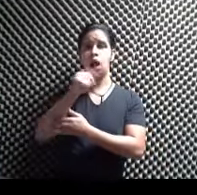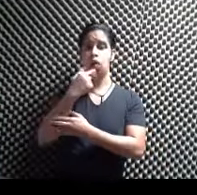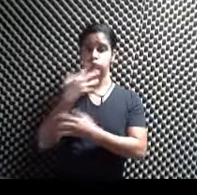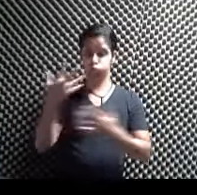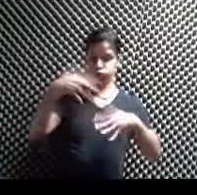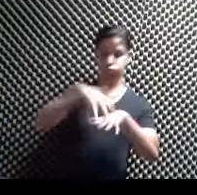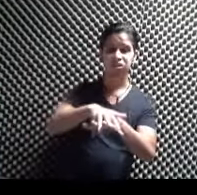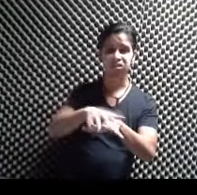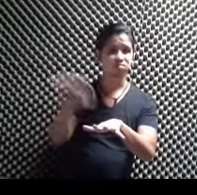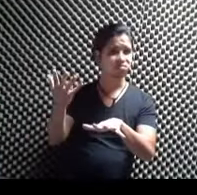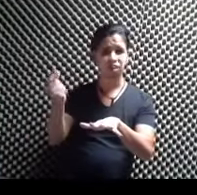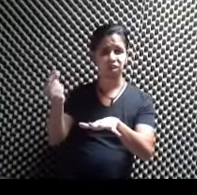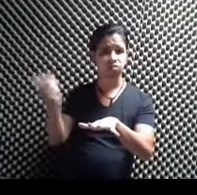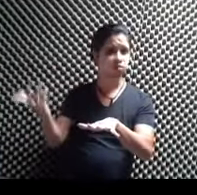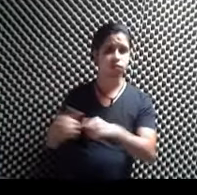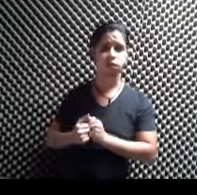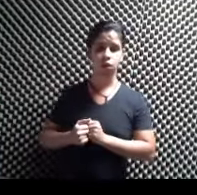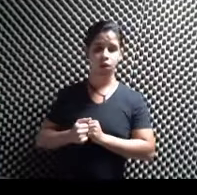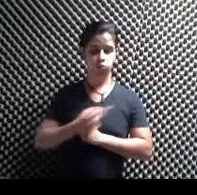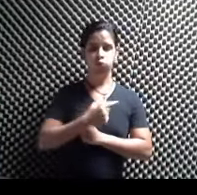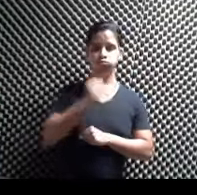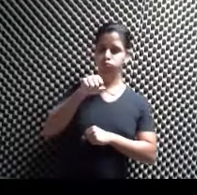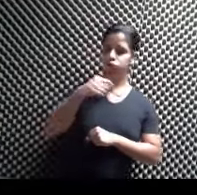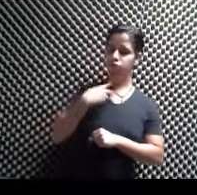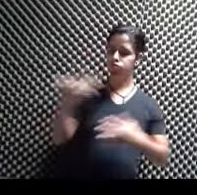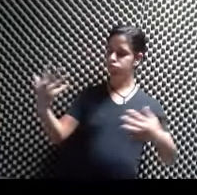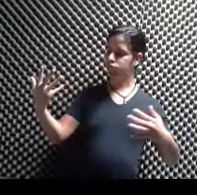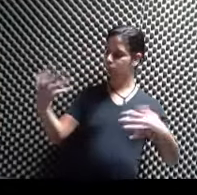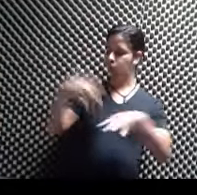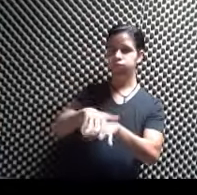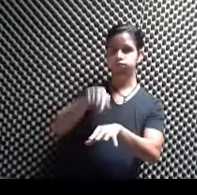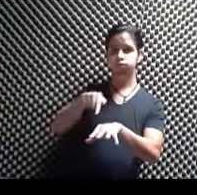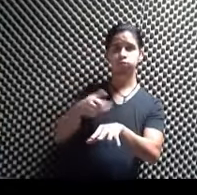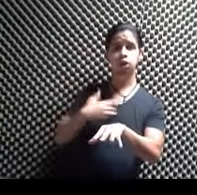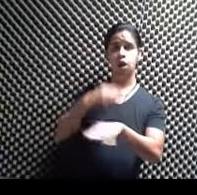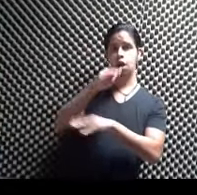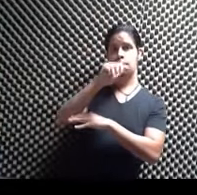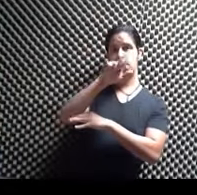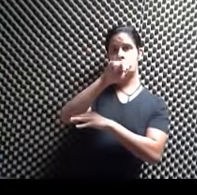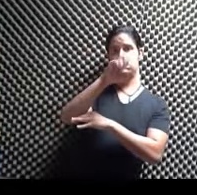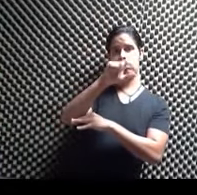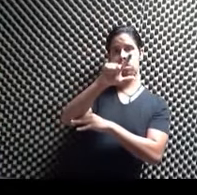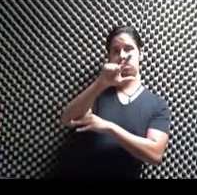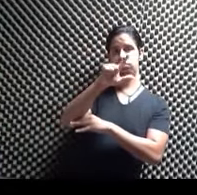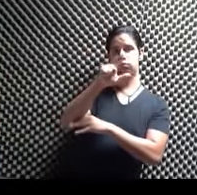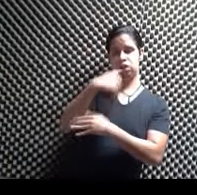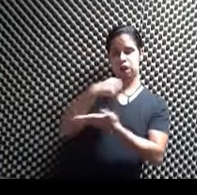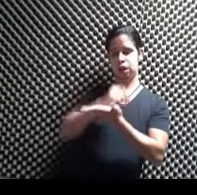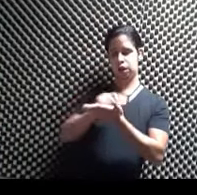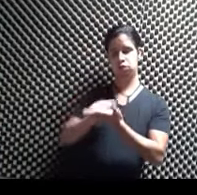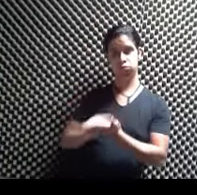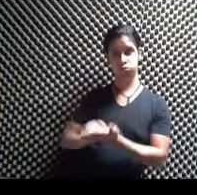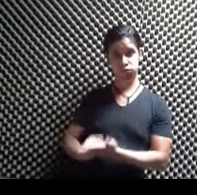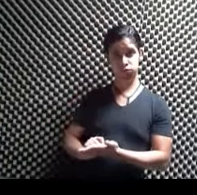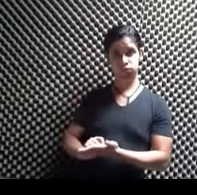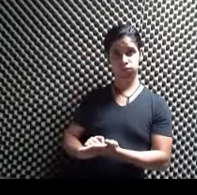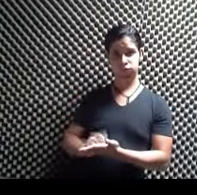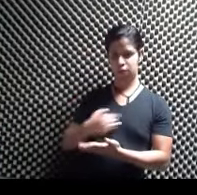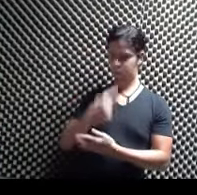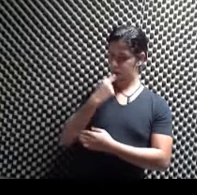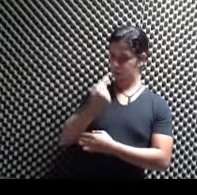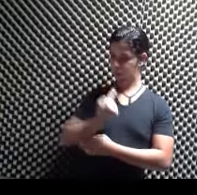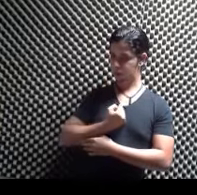sí, yo creo que no, la sé, una mezcla de ambos. Pues Maribel Quiñones, ella escribió el libreto. Ajá. Y me dice en diciembre, de